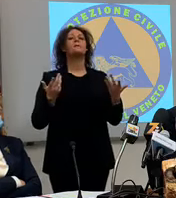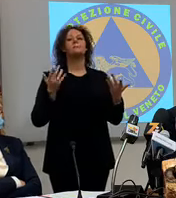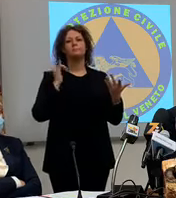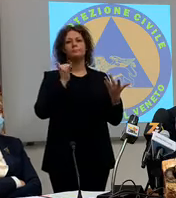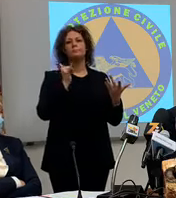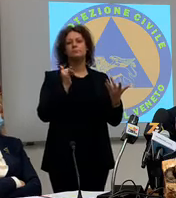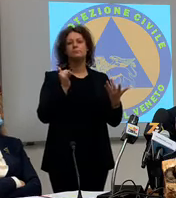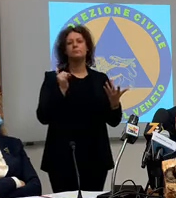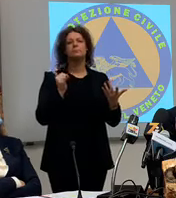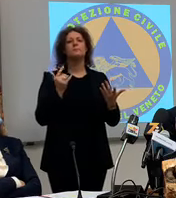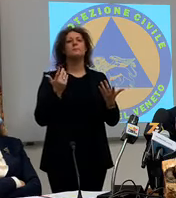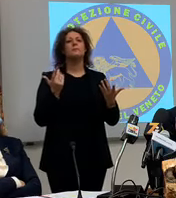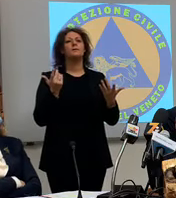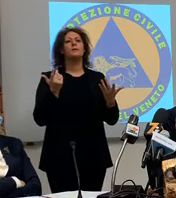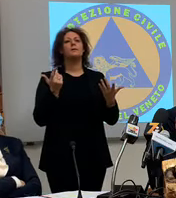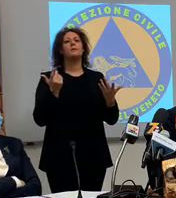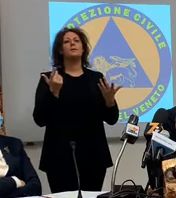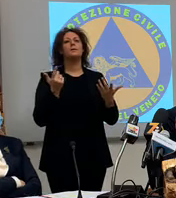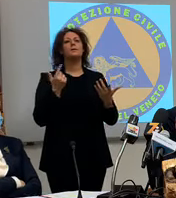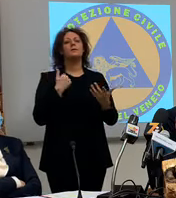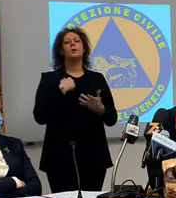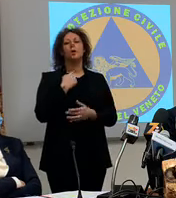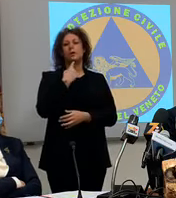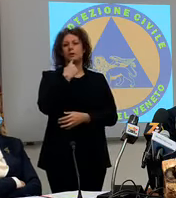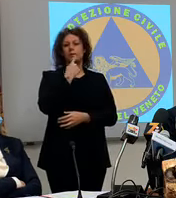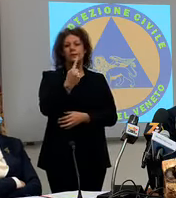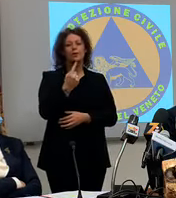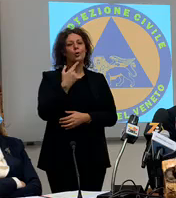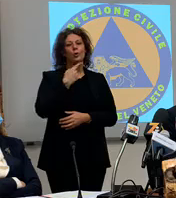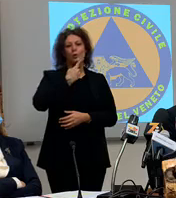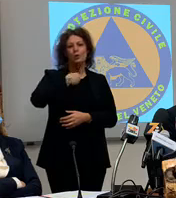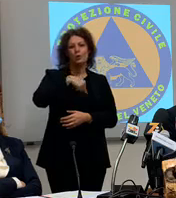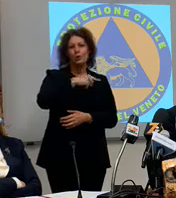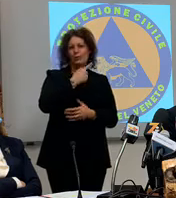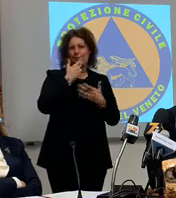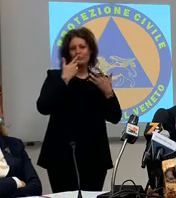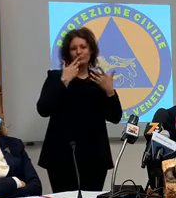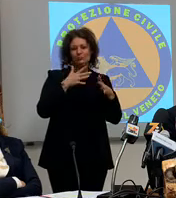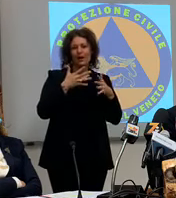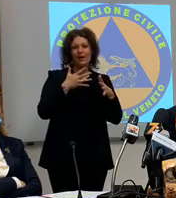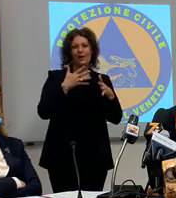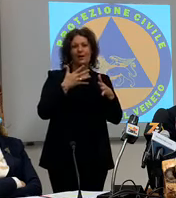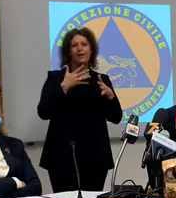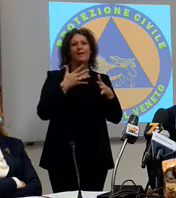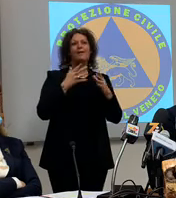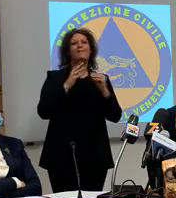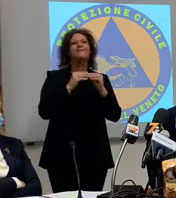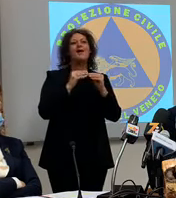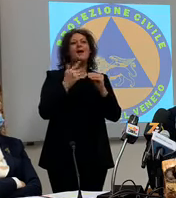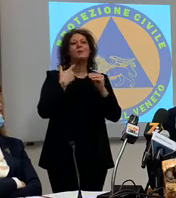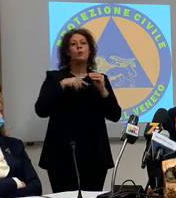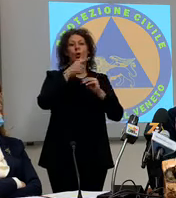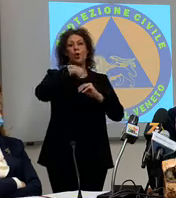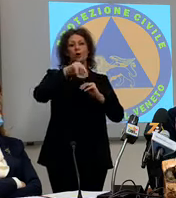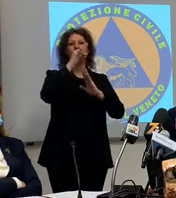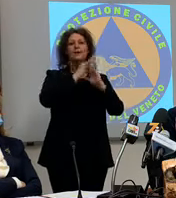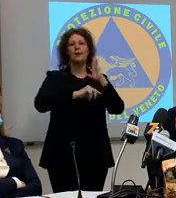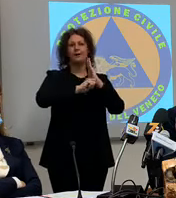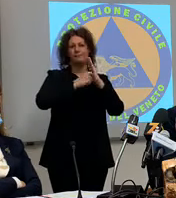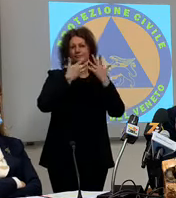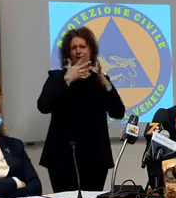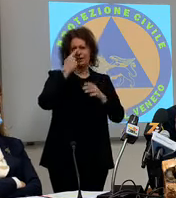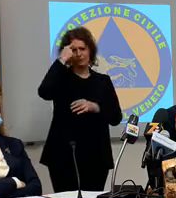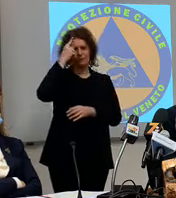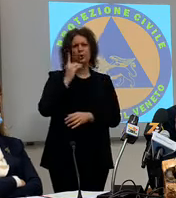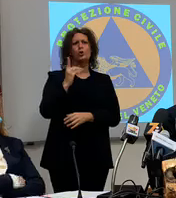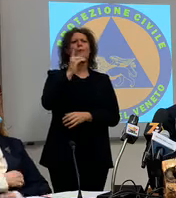provvedimenti che non dovevamo neanche assumere li abbiamo assunti non più tardi di 20 giorni fa chiudendo tutti i negozi La domenica se